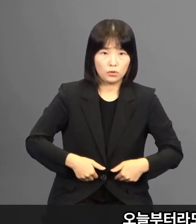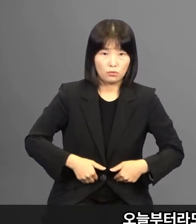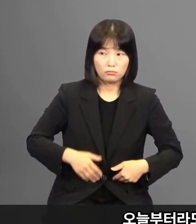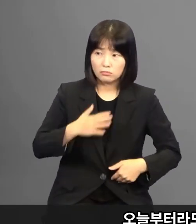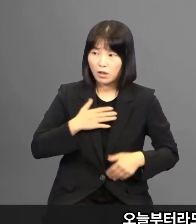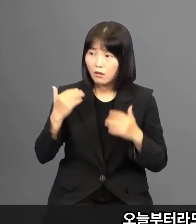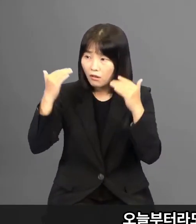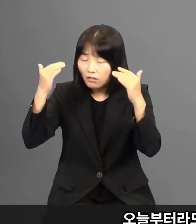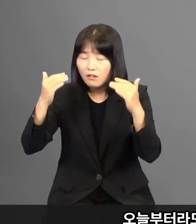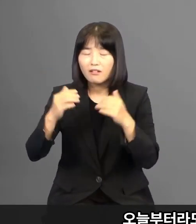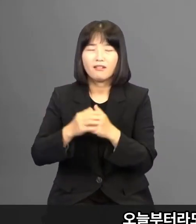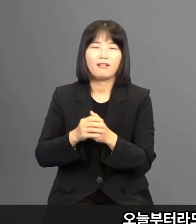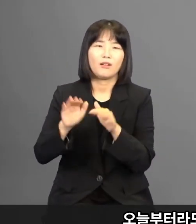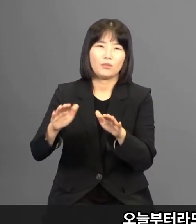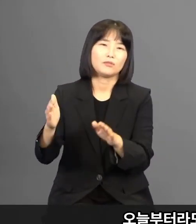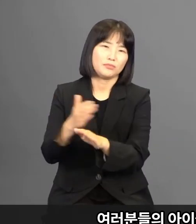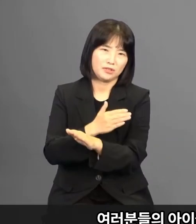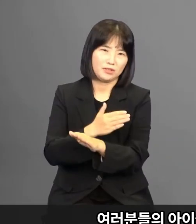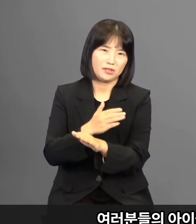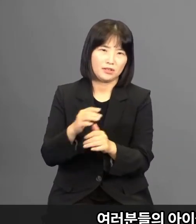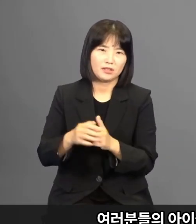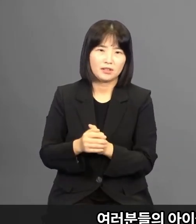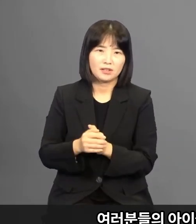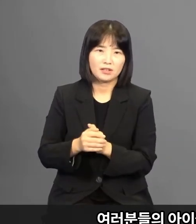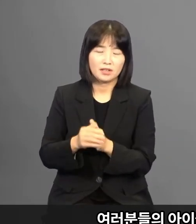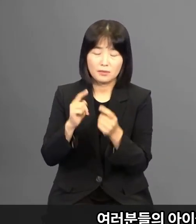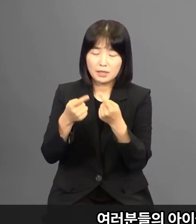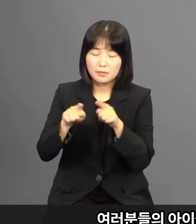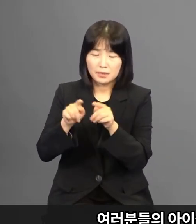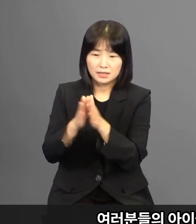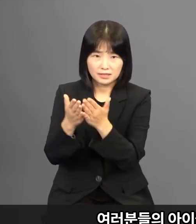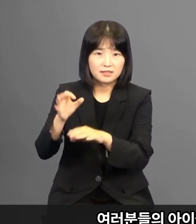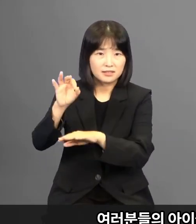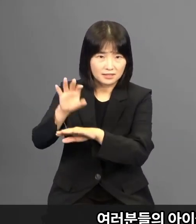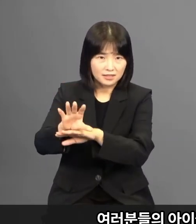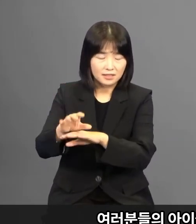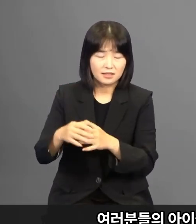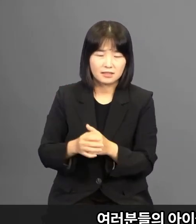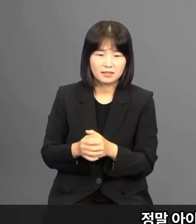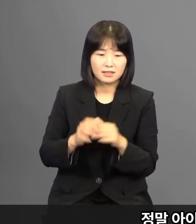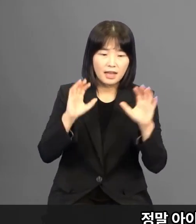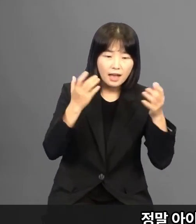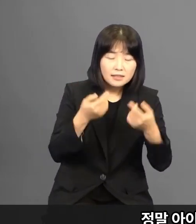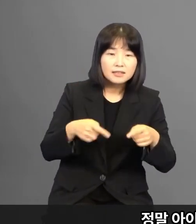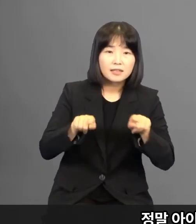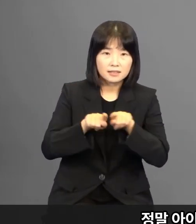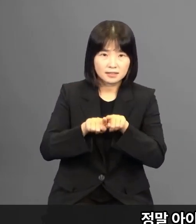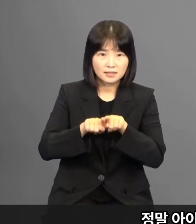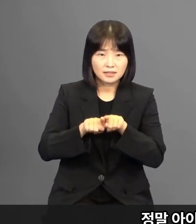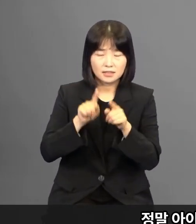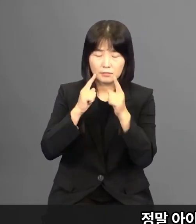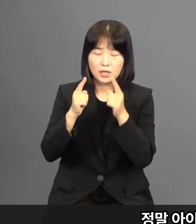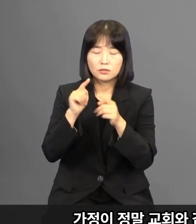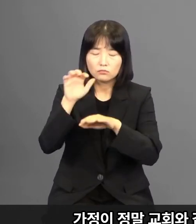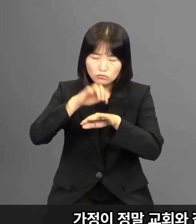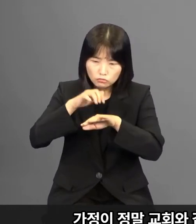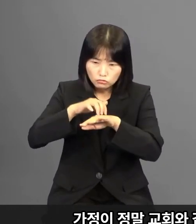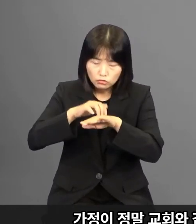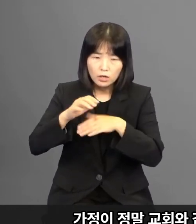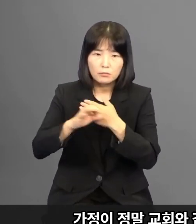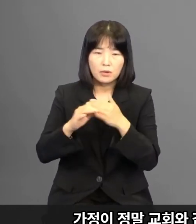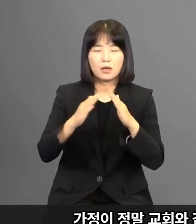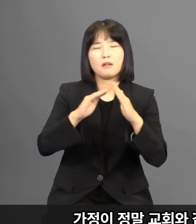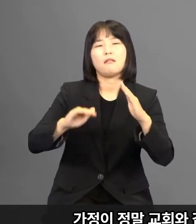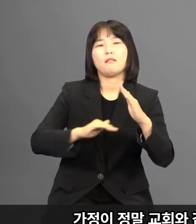오늘부터라도 말씀 함께를 구독하셔서 여러분들의 아이들과 함께 말씀 훈련을 하시면 정말 아이들에게도 도움이 되고